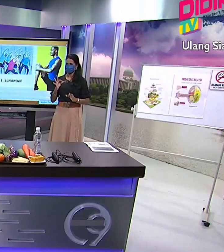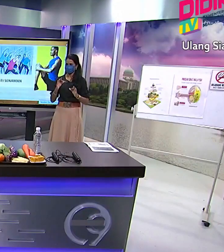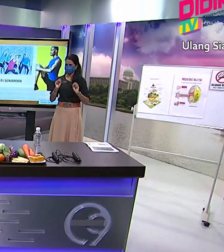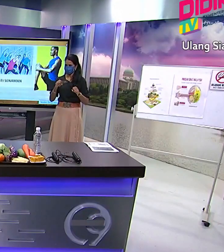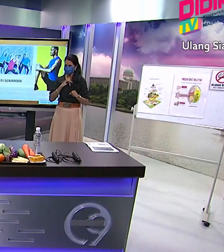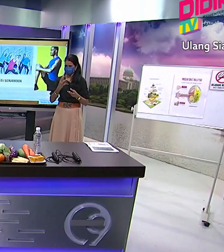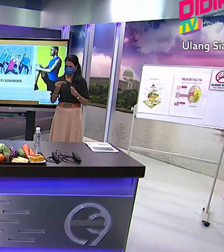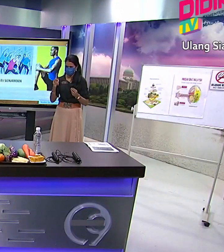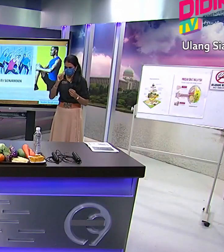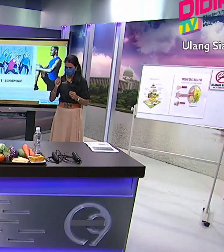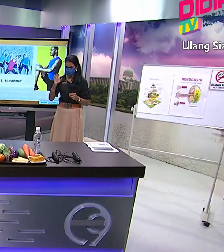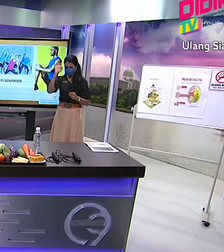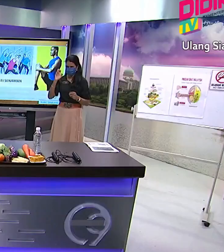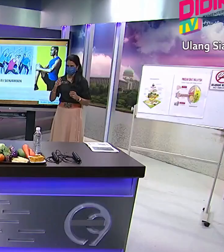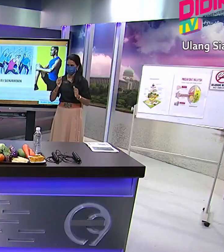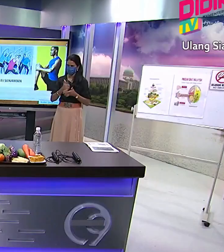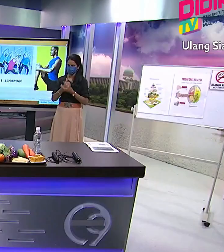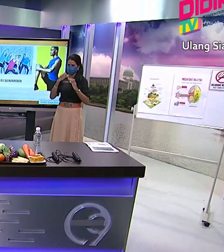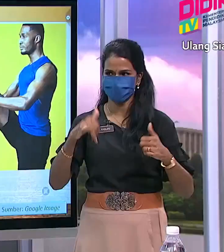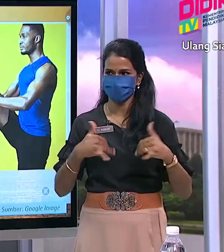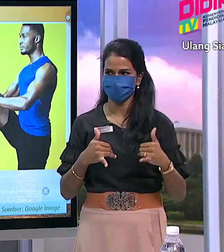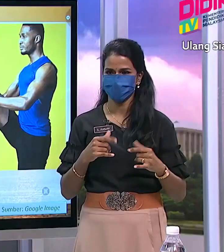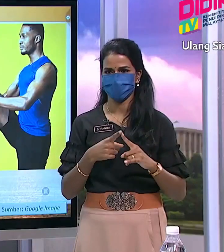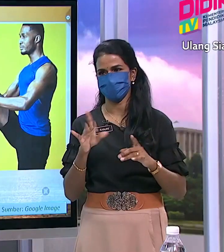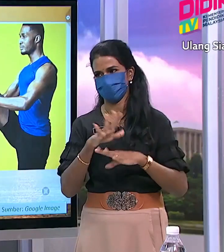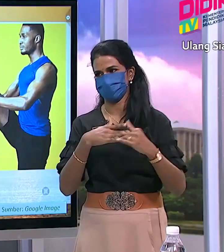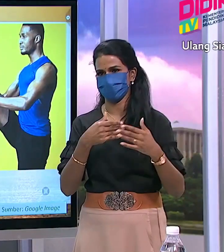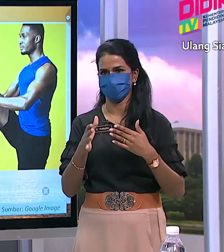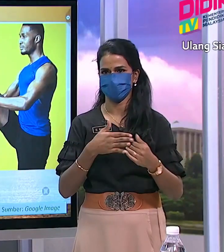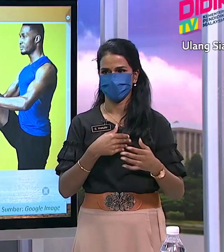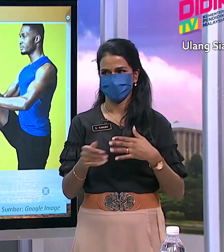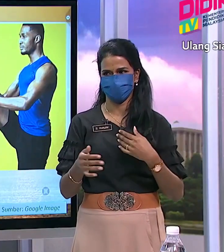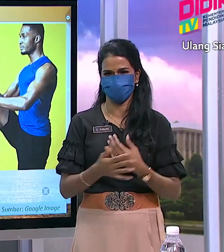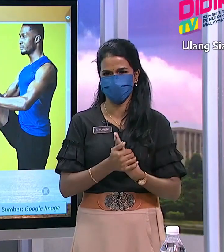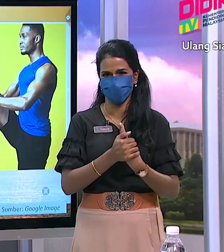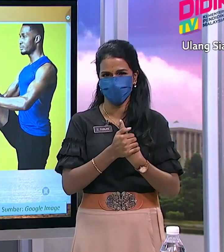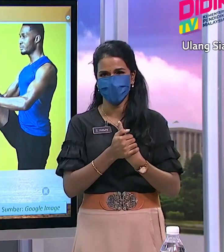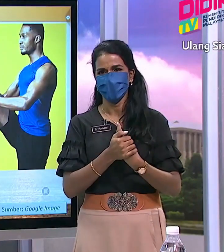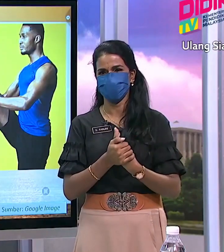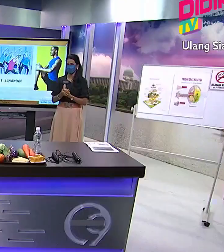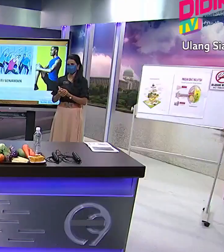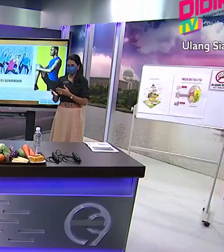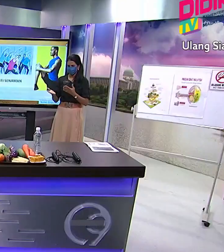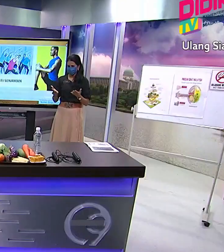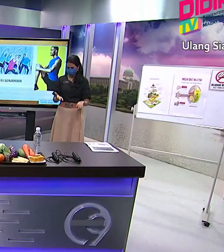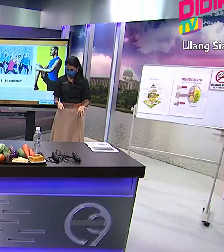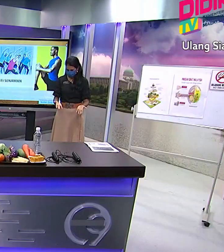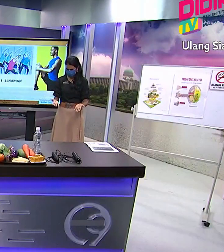Kalau boleh, saya mahu tanya Ellie tolong mainkan. Cikgu. Tapi tak apalah. Kalau saya pakai kasut